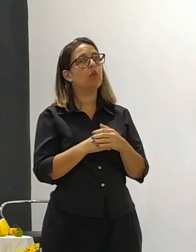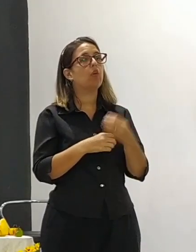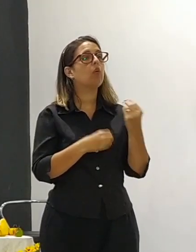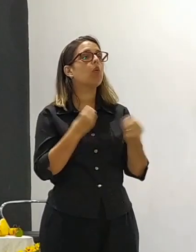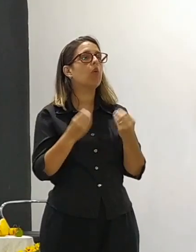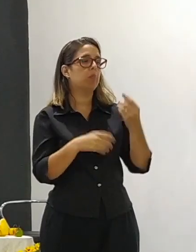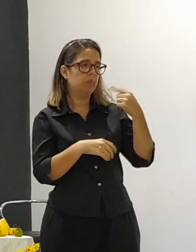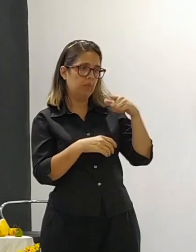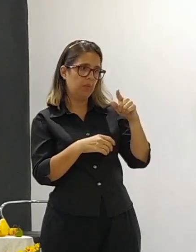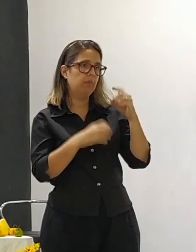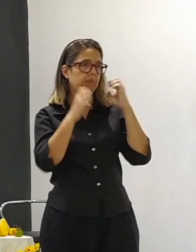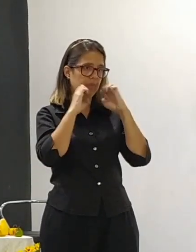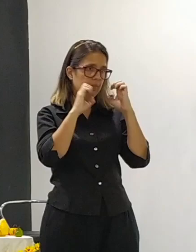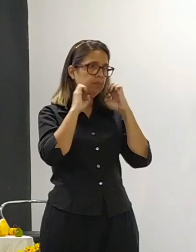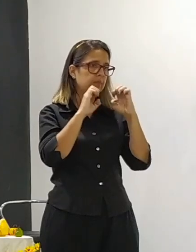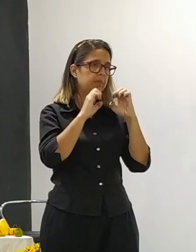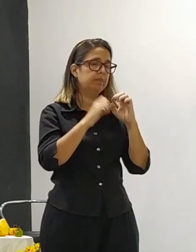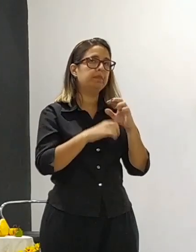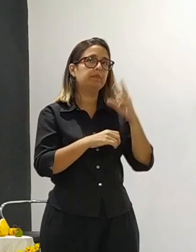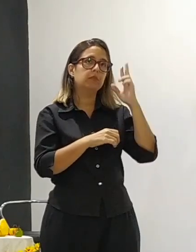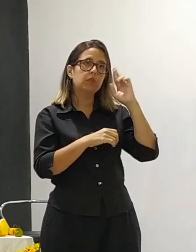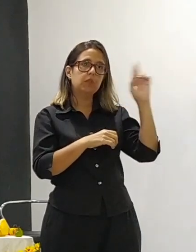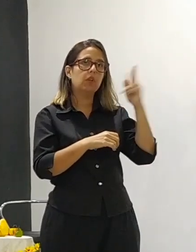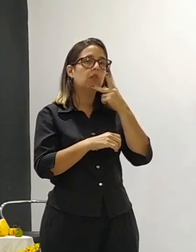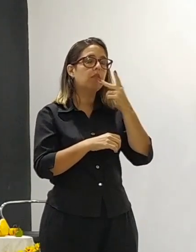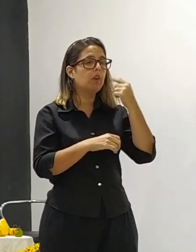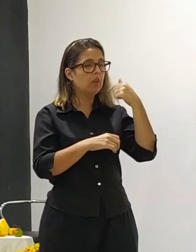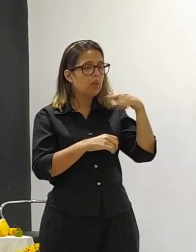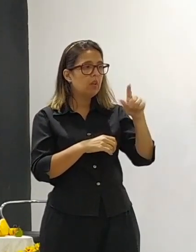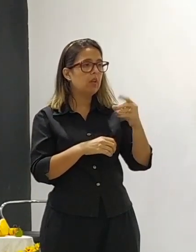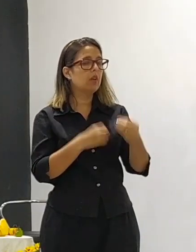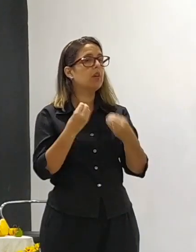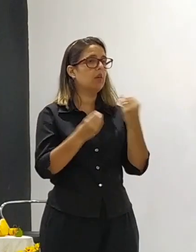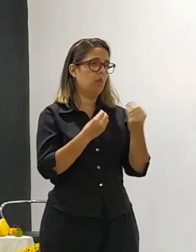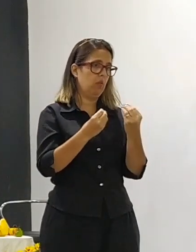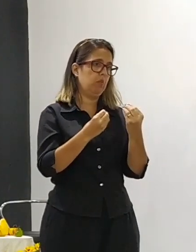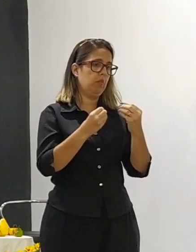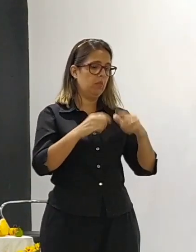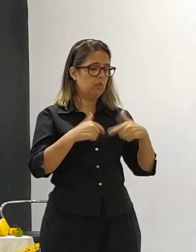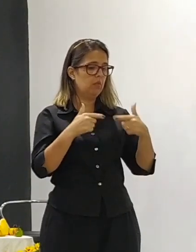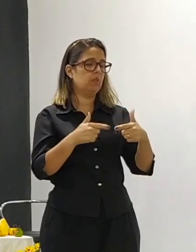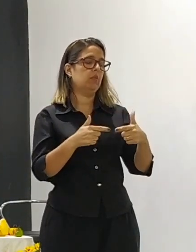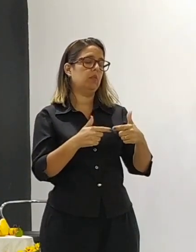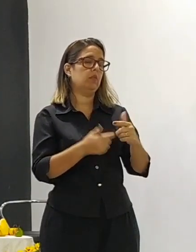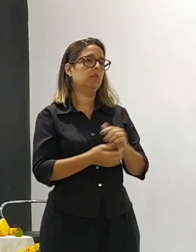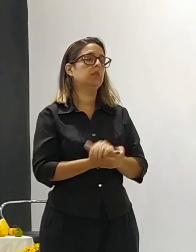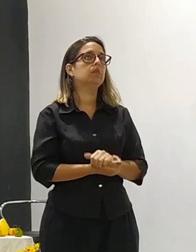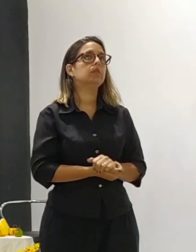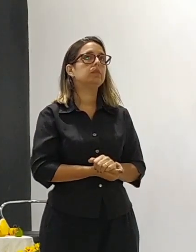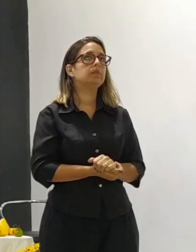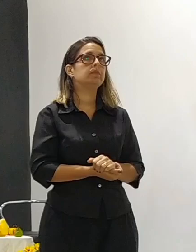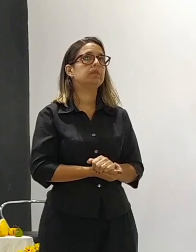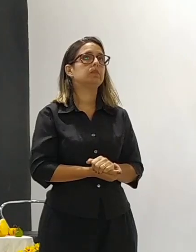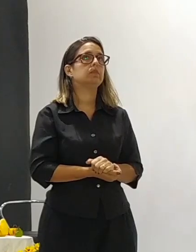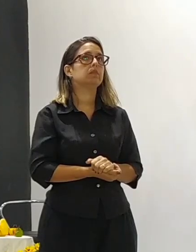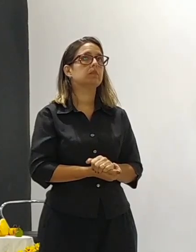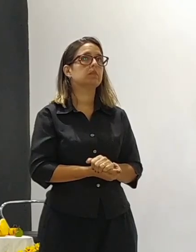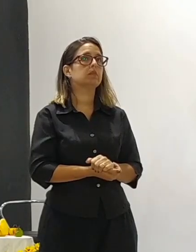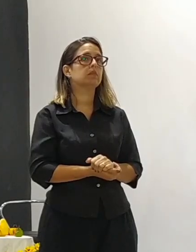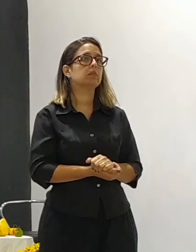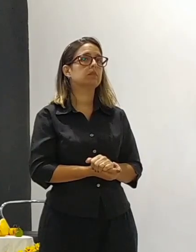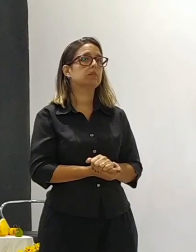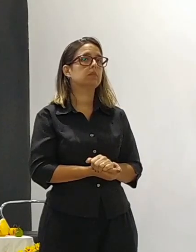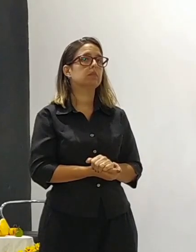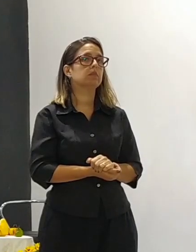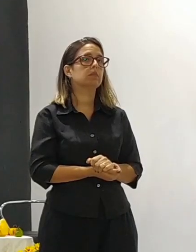ir. O Senhor fala, ide, mas eu preciso saber como ir. E sabe qual é a